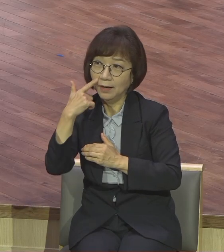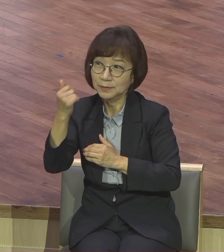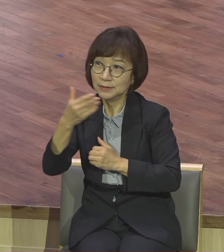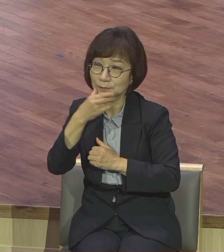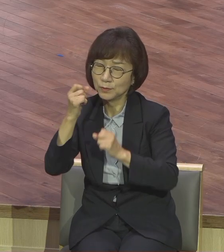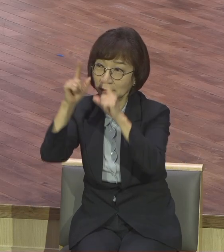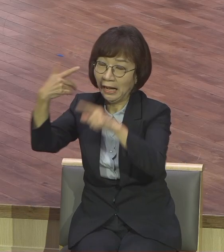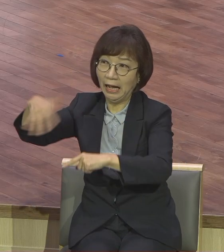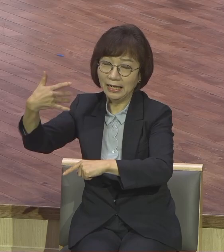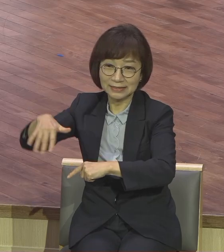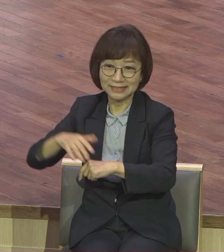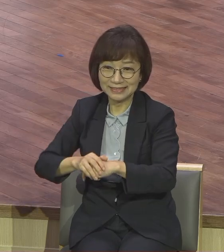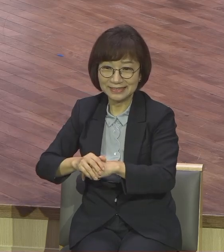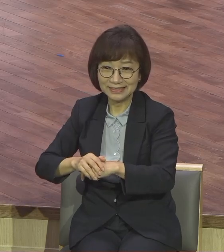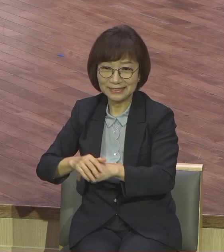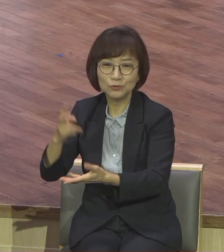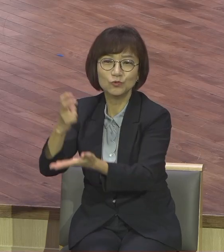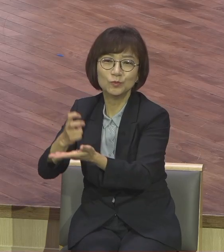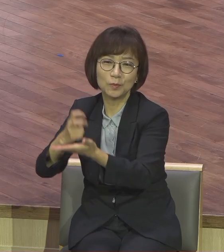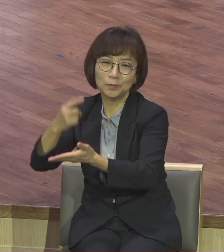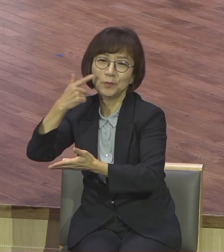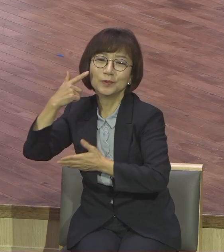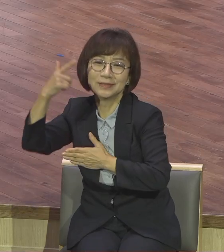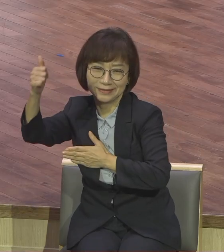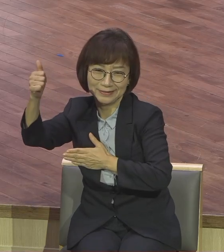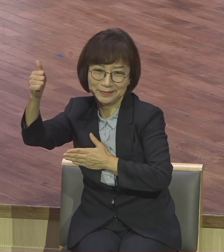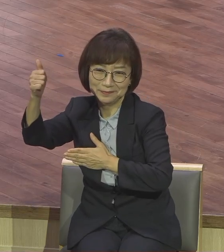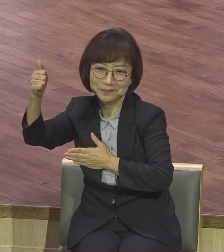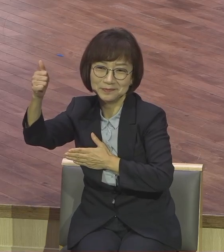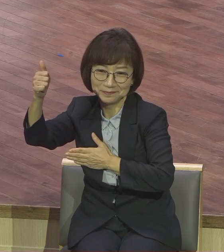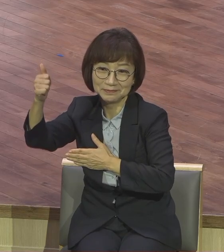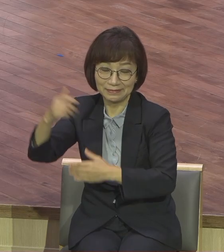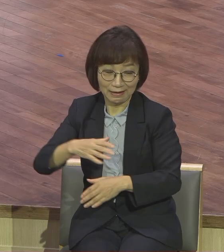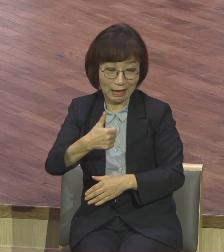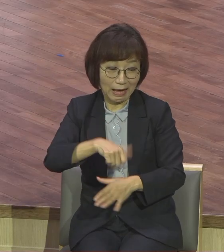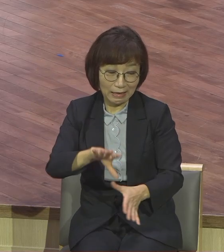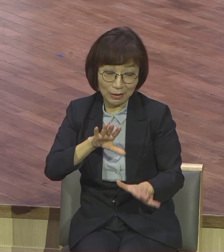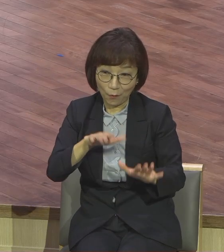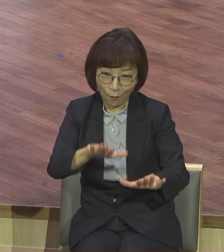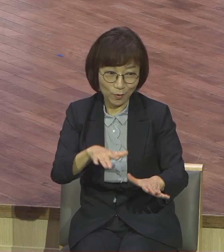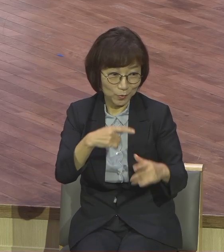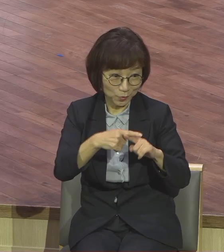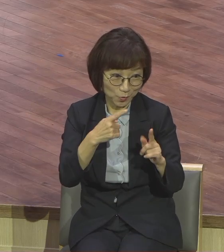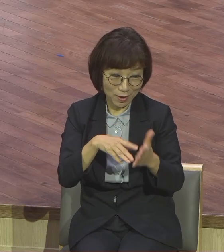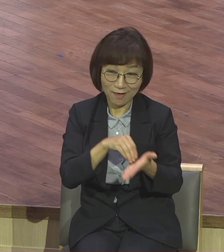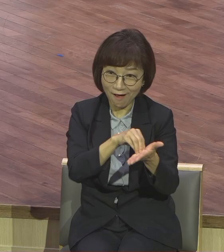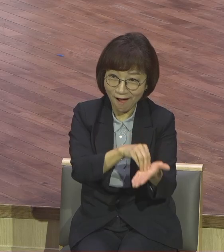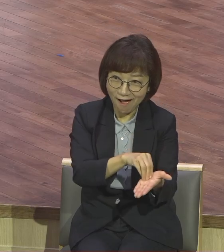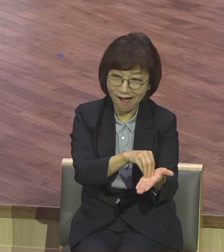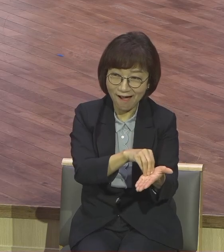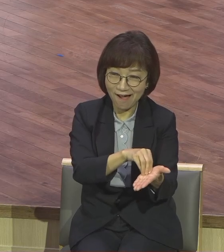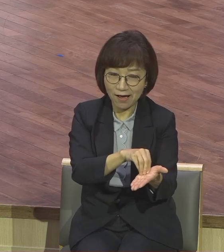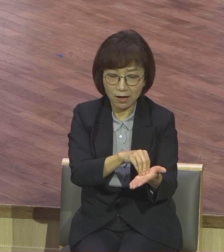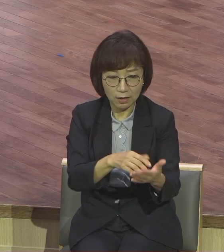지금도. 율법 목사님 아버지가. 참 무서운 거예요.